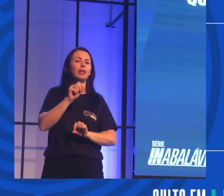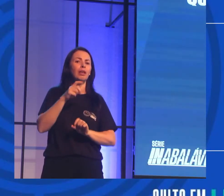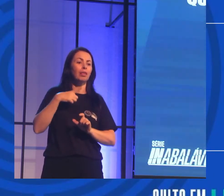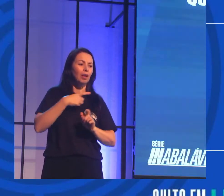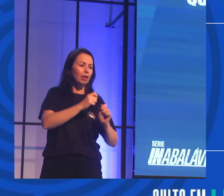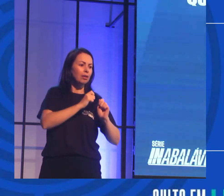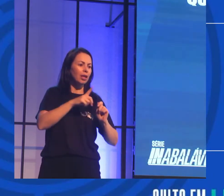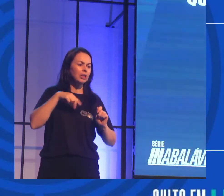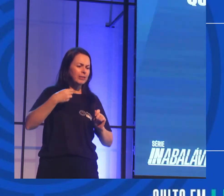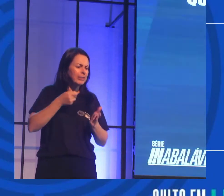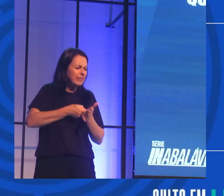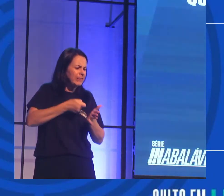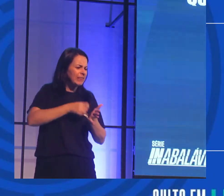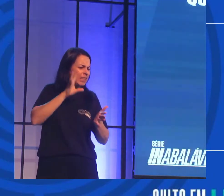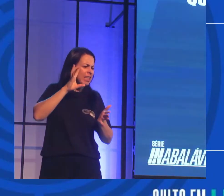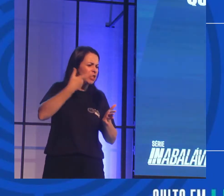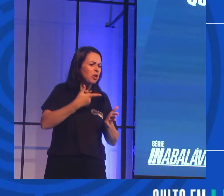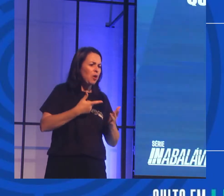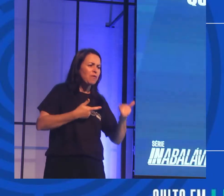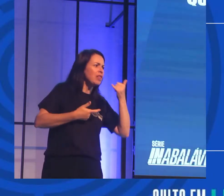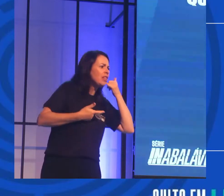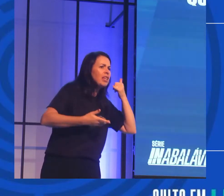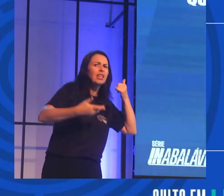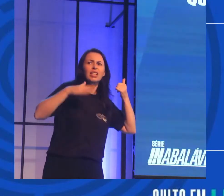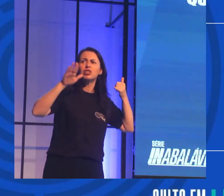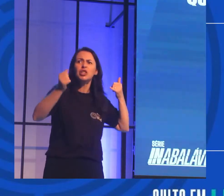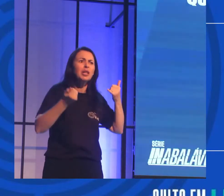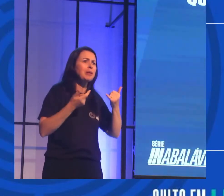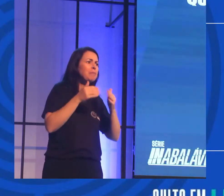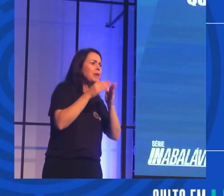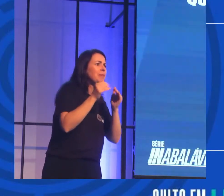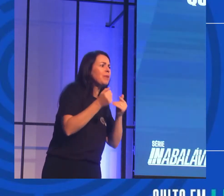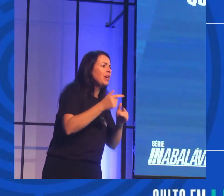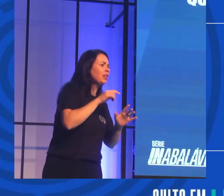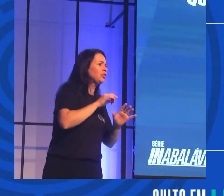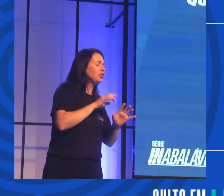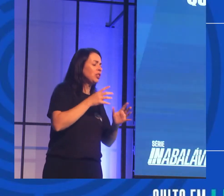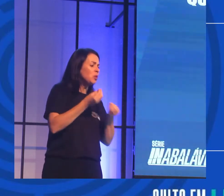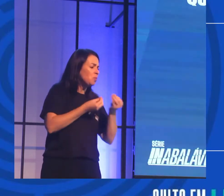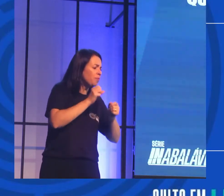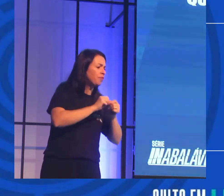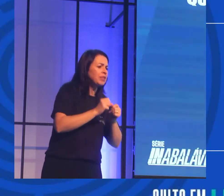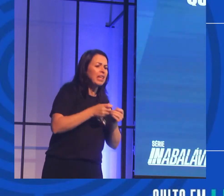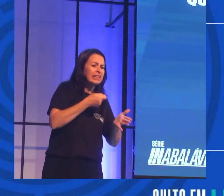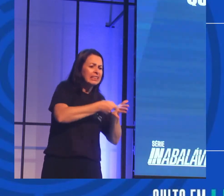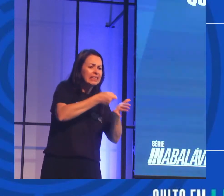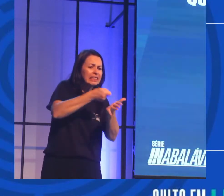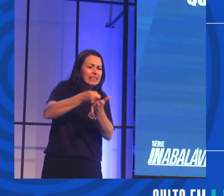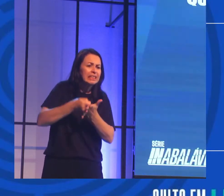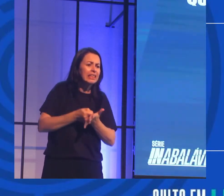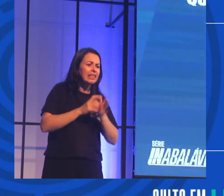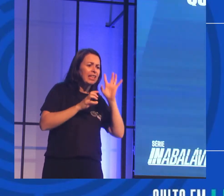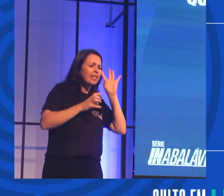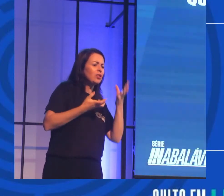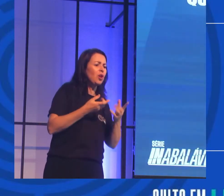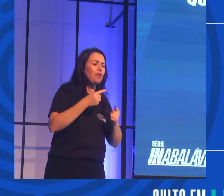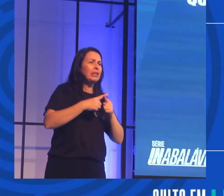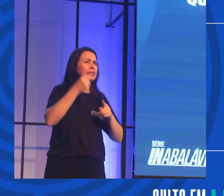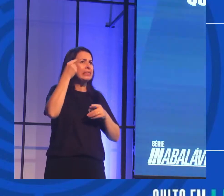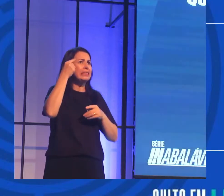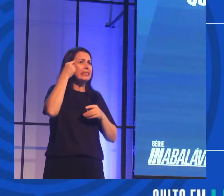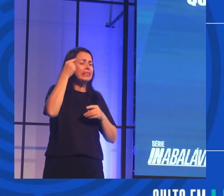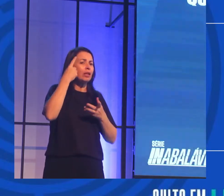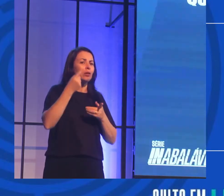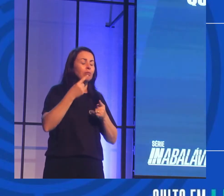resolver de todas as formas. Ligamos para quem pudemos ligar para dar algum jeito, fazemos de alguma maneira, tentamos resolver, batemos cabeça e